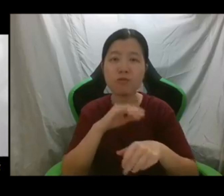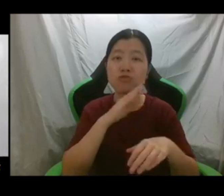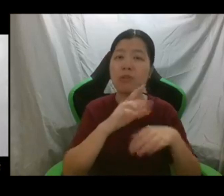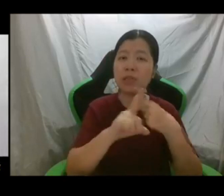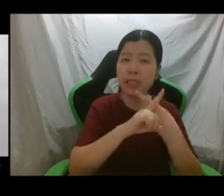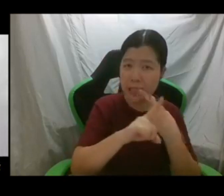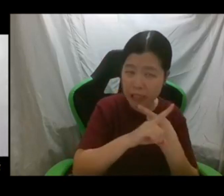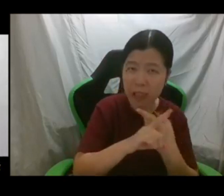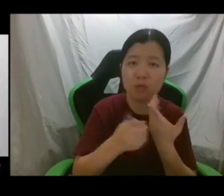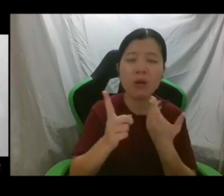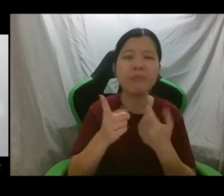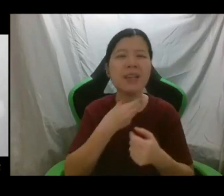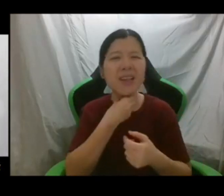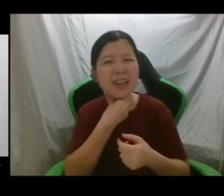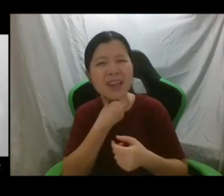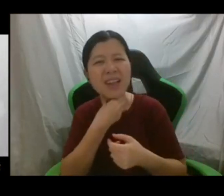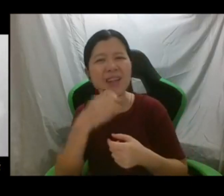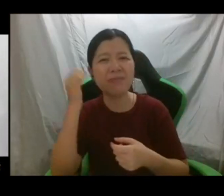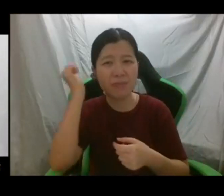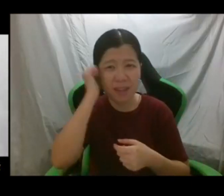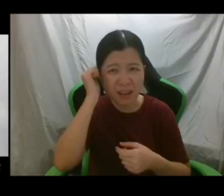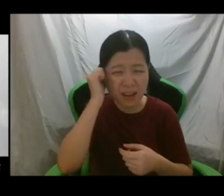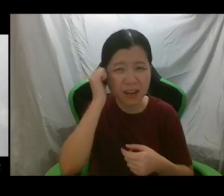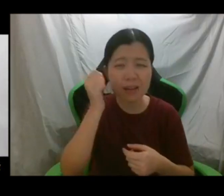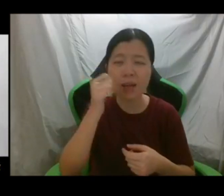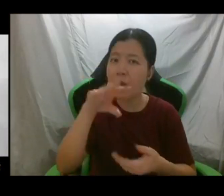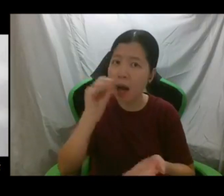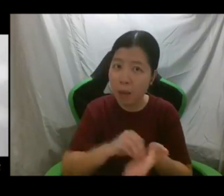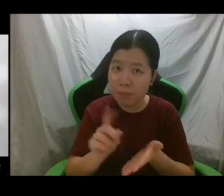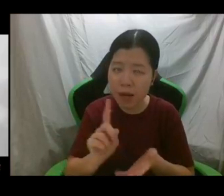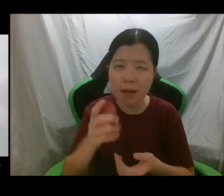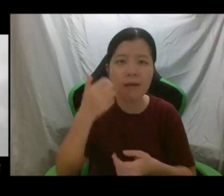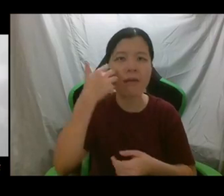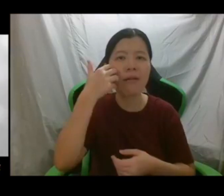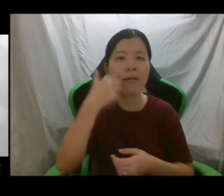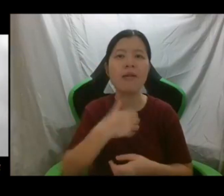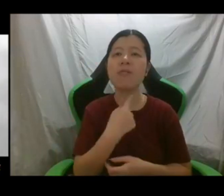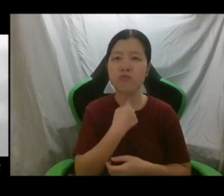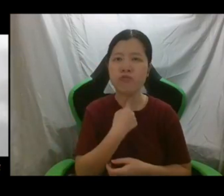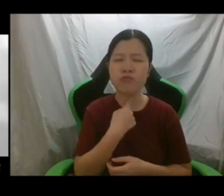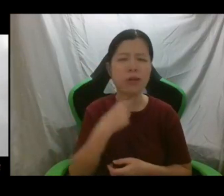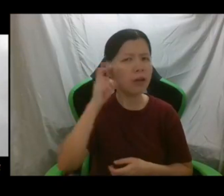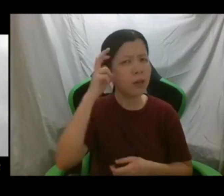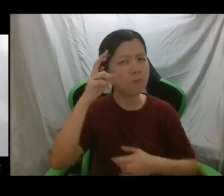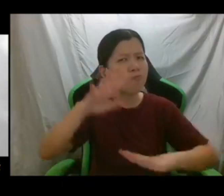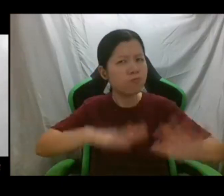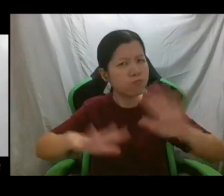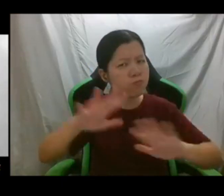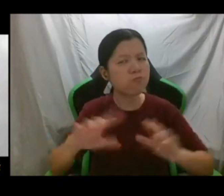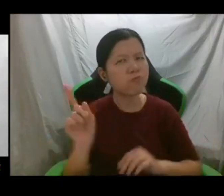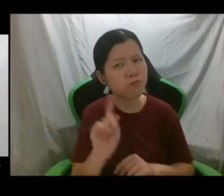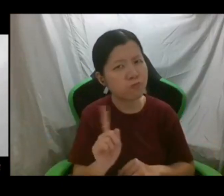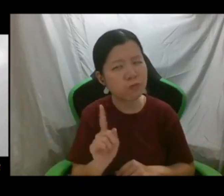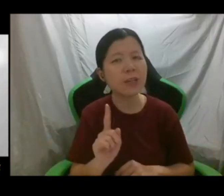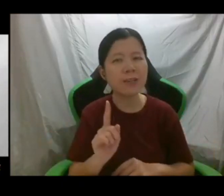或者困難嘅時候，一定要冷靜落嚟，思考點樣處理，咁先至可以